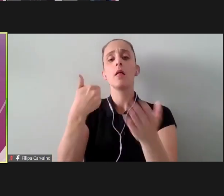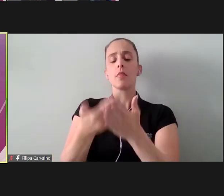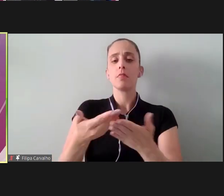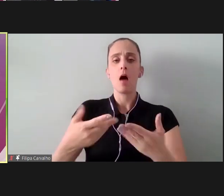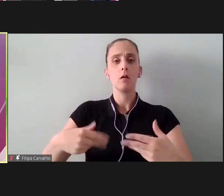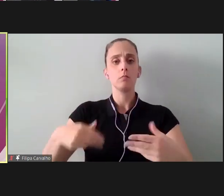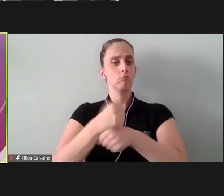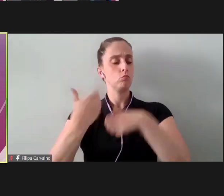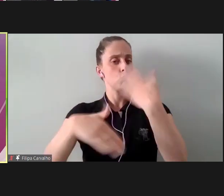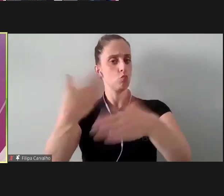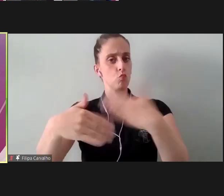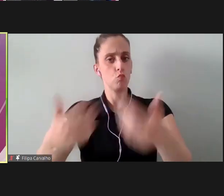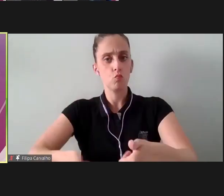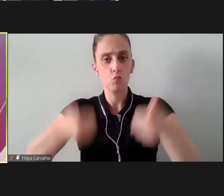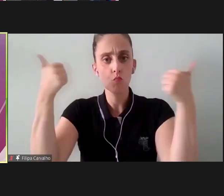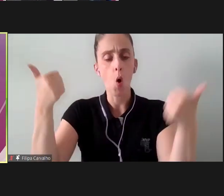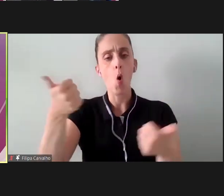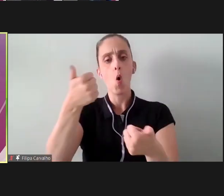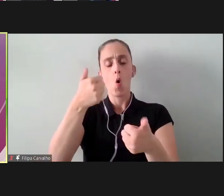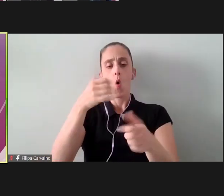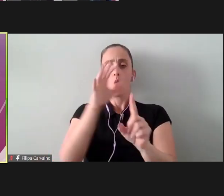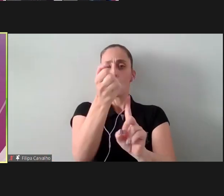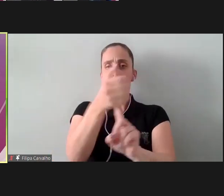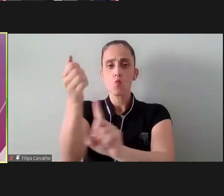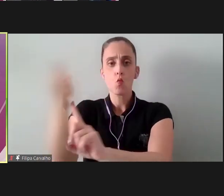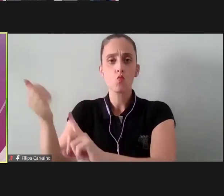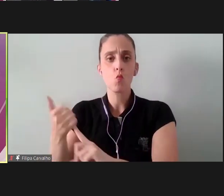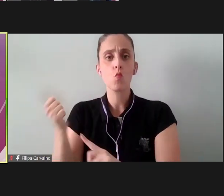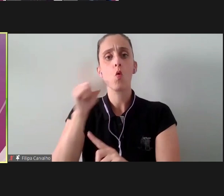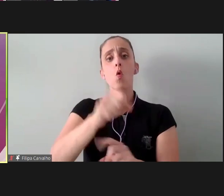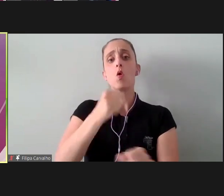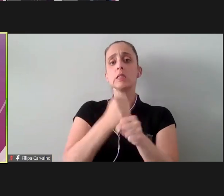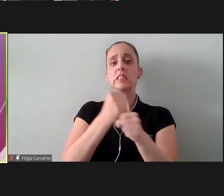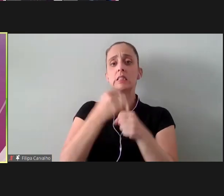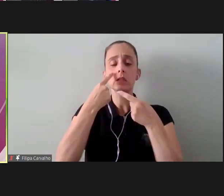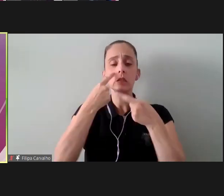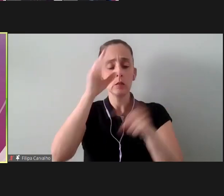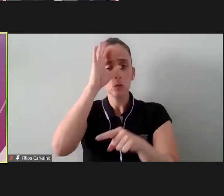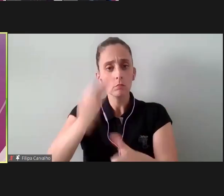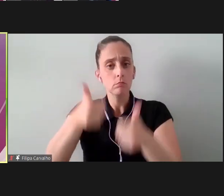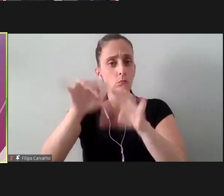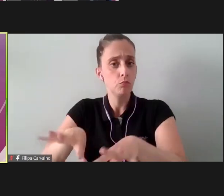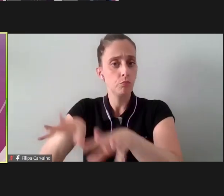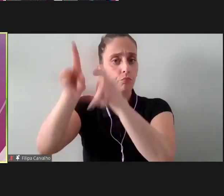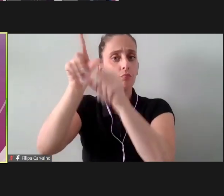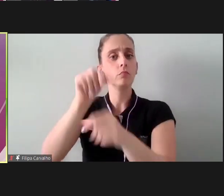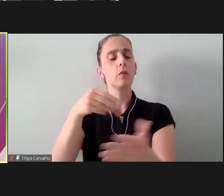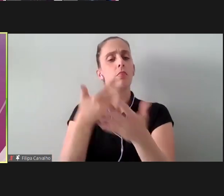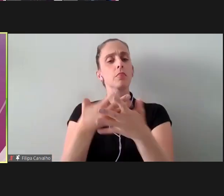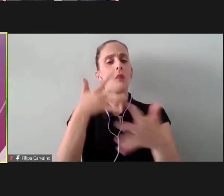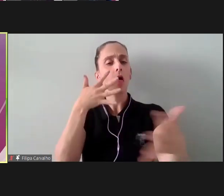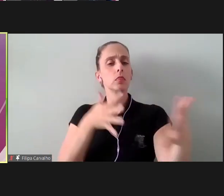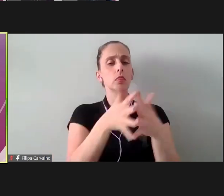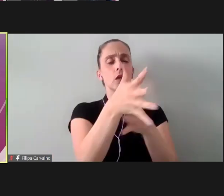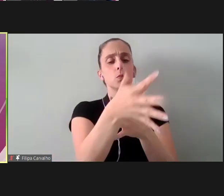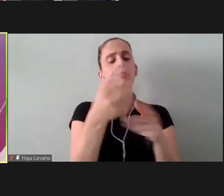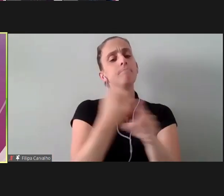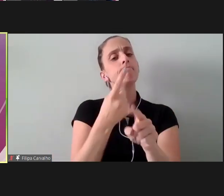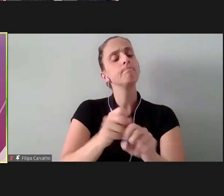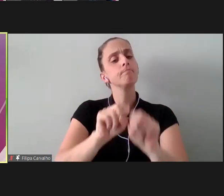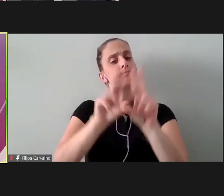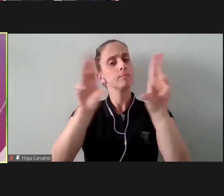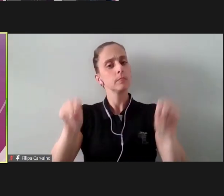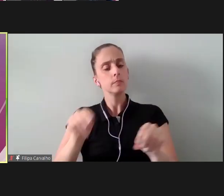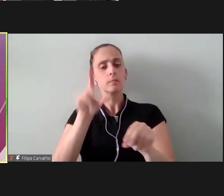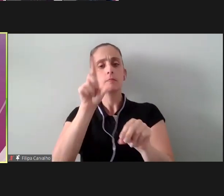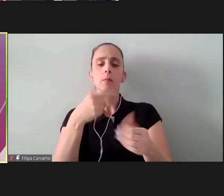melhorar a eficácia, melhorar a qualidade dos serviços públicos, ajudando, por um lado, a aumentar a transparência e a construir uma administração